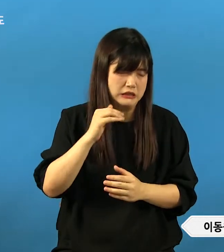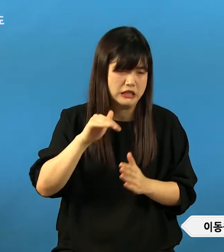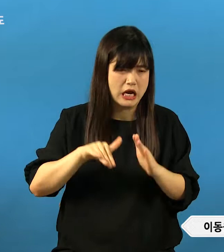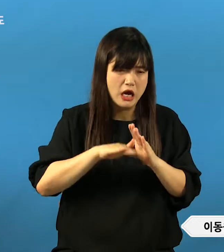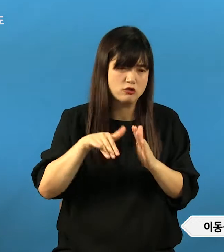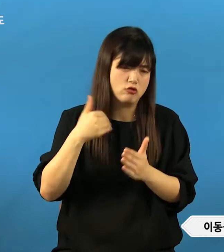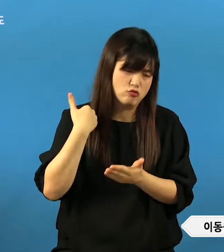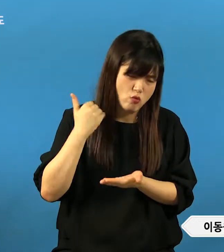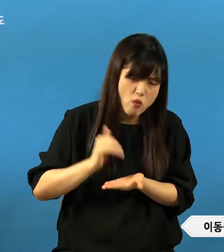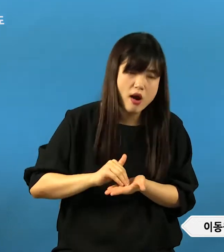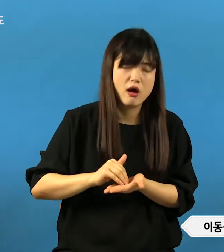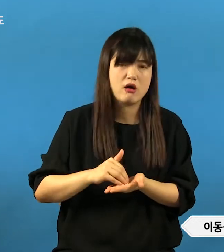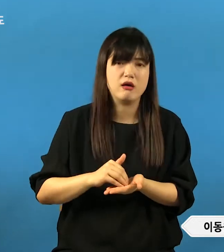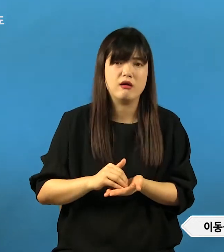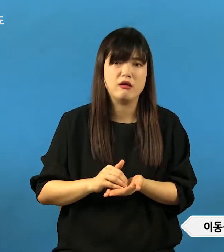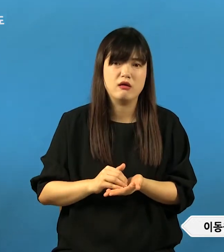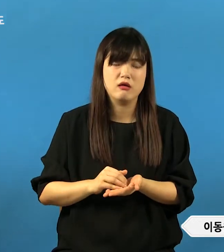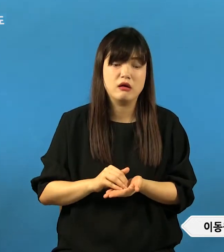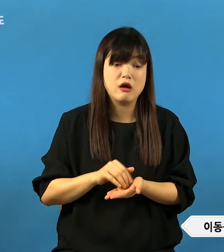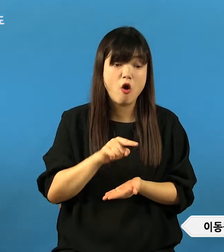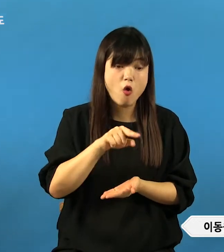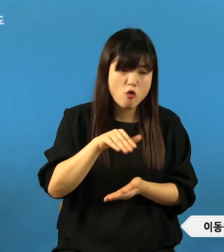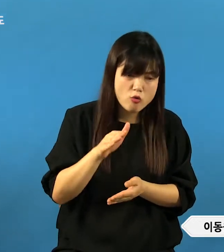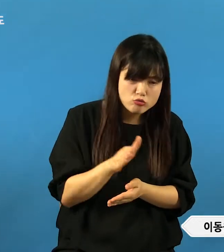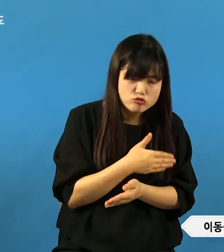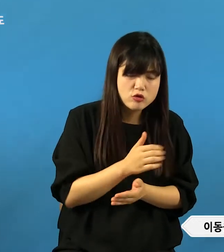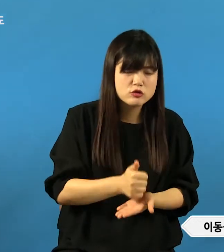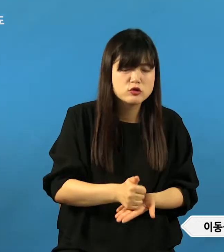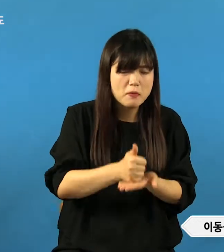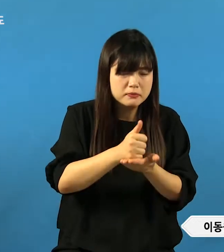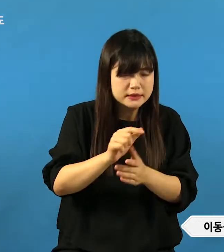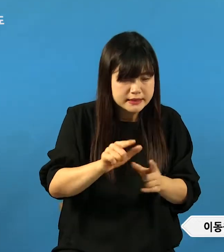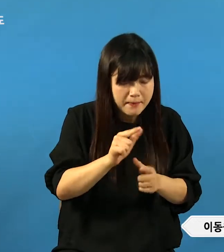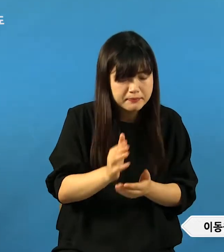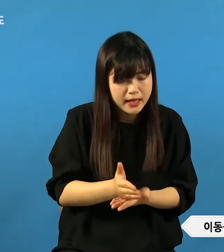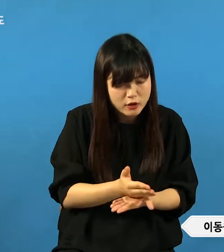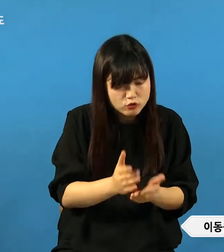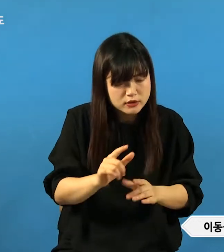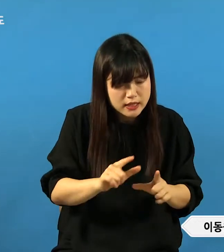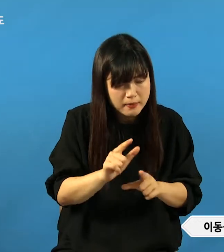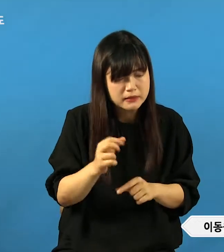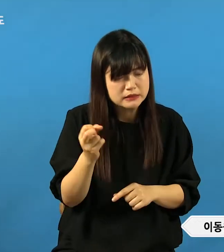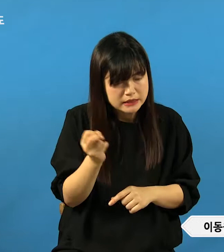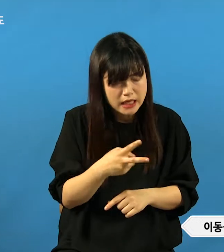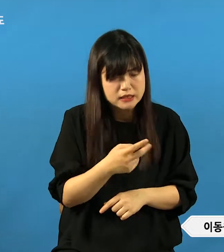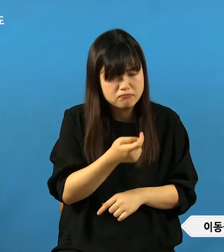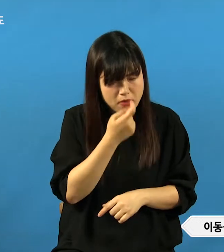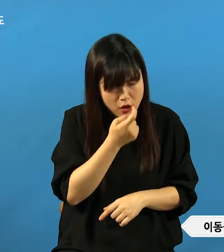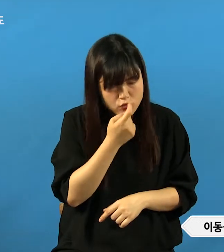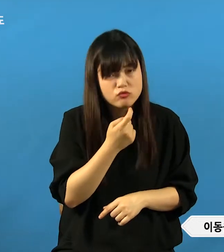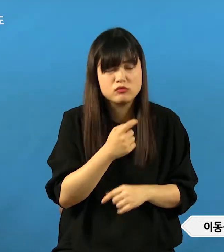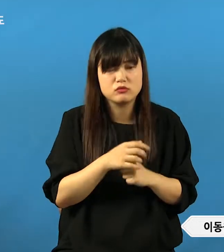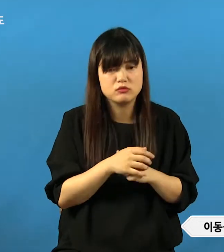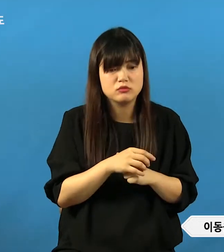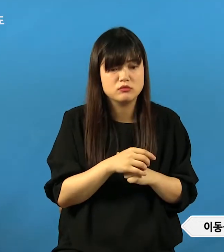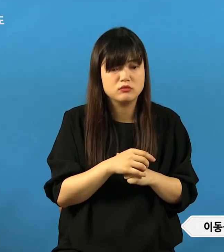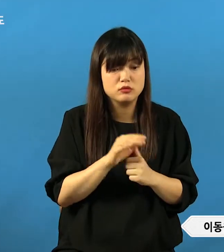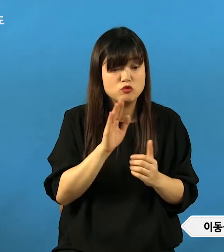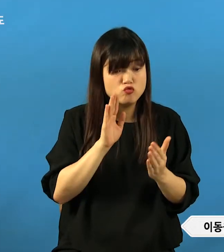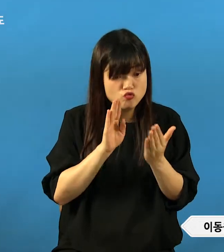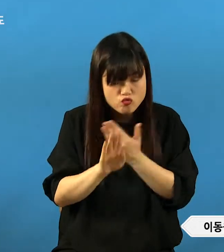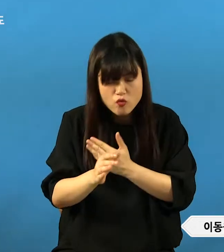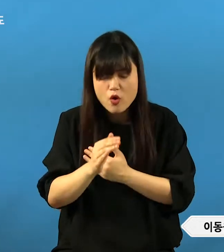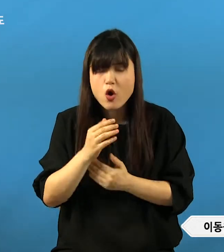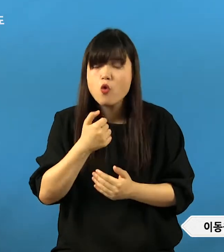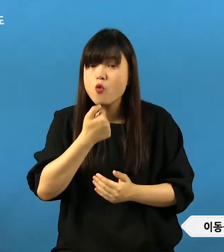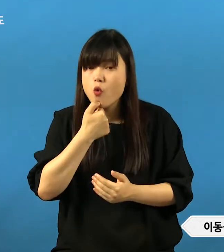한다고, 거기로 돌아가 거기에서 섬기는 삶과 나눔의 삶을 다시 배울 수 있을 때 로마는